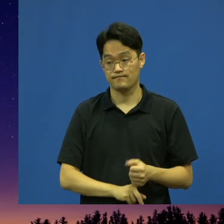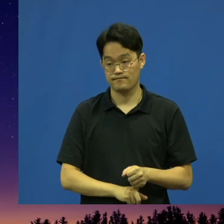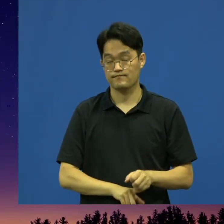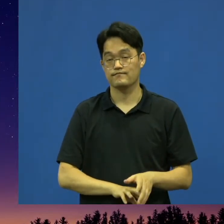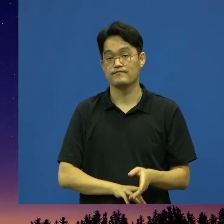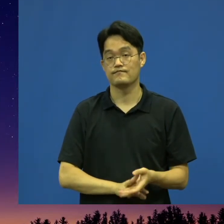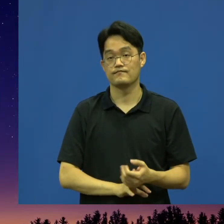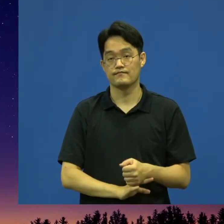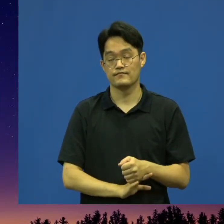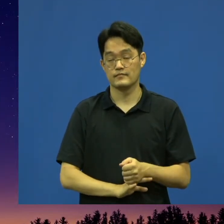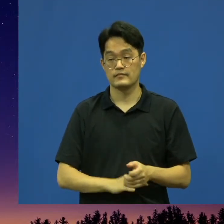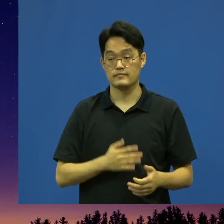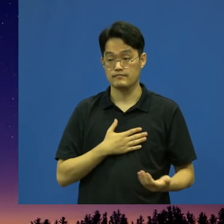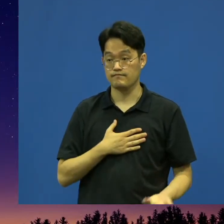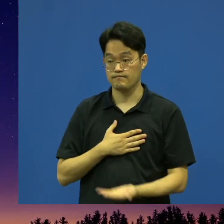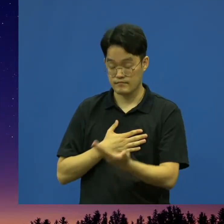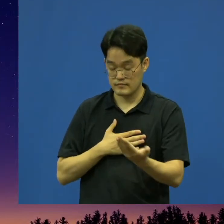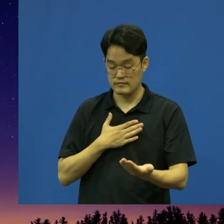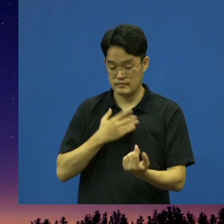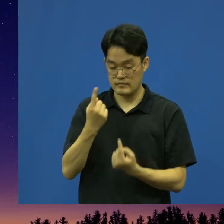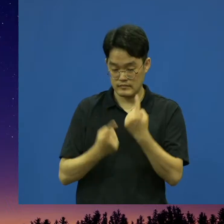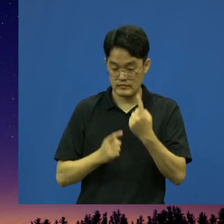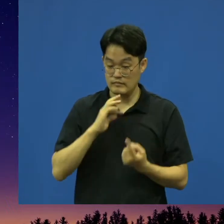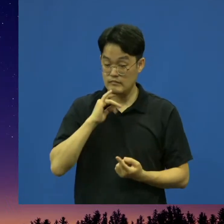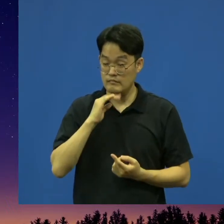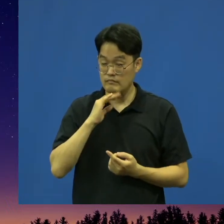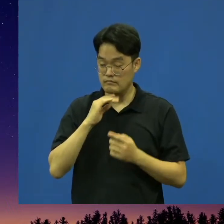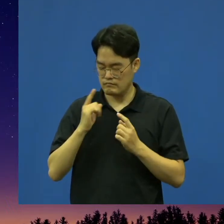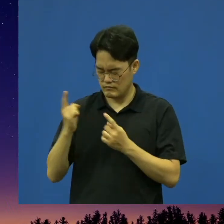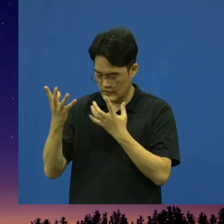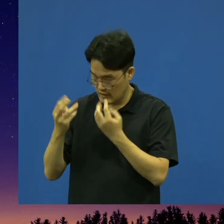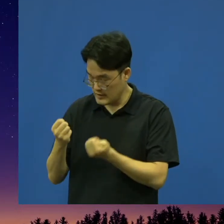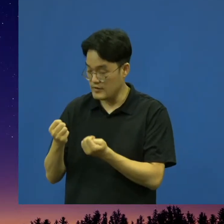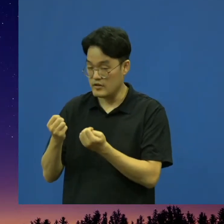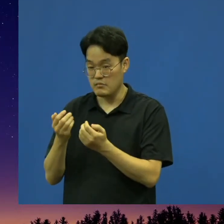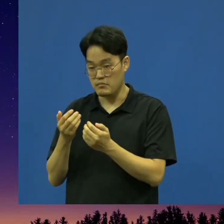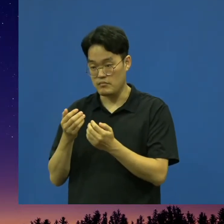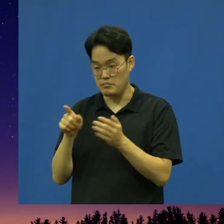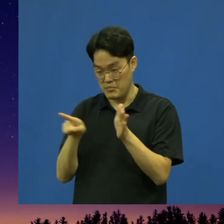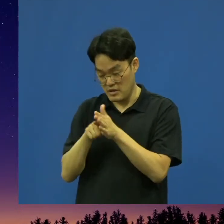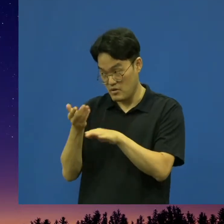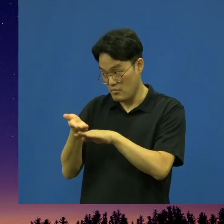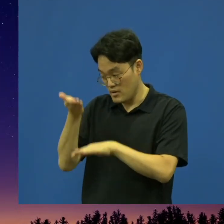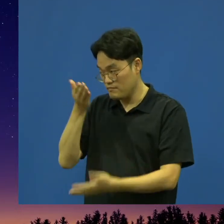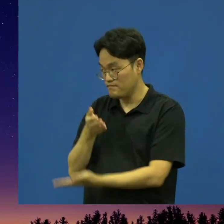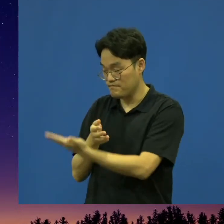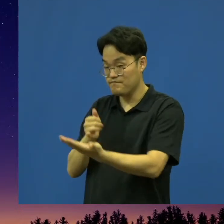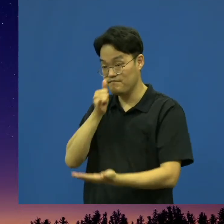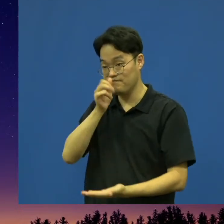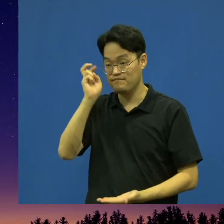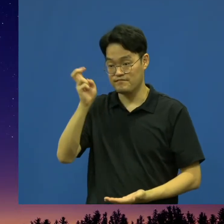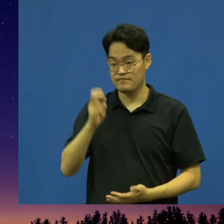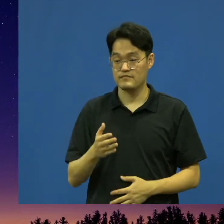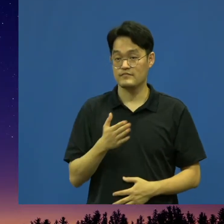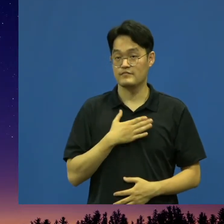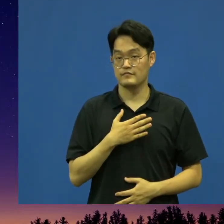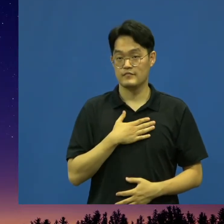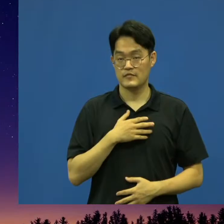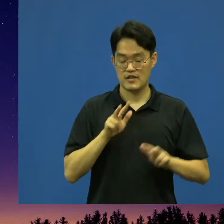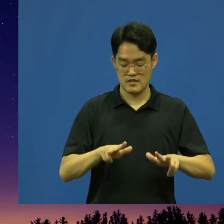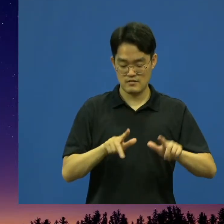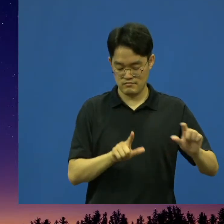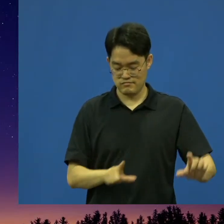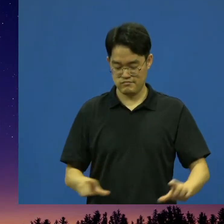여기 저보다 선배님들도 많이 계실 텐데 죄송하지만 어쨌거나 이제 저도 살아온 날이 더